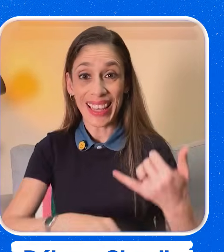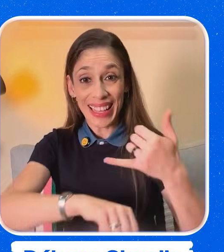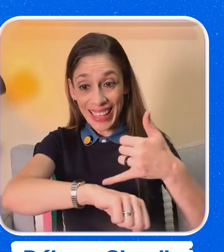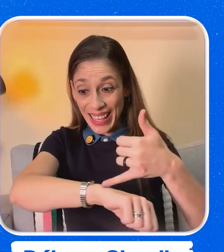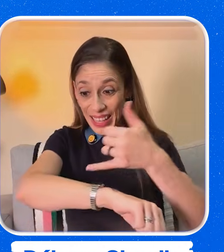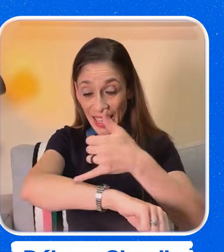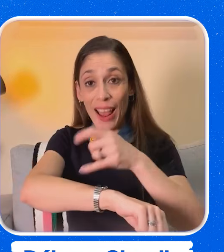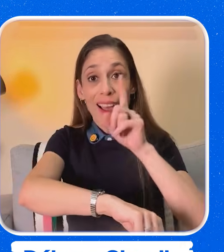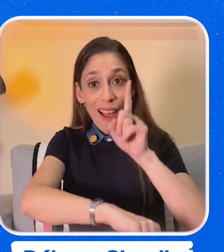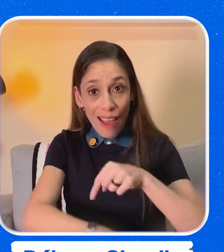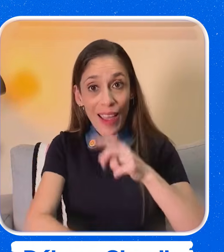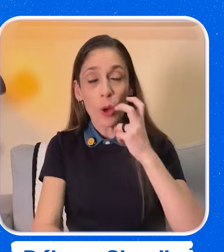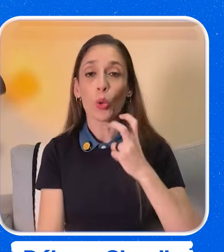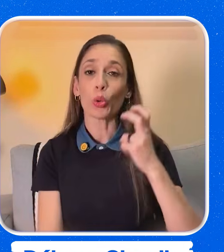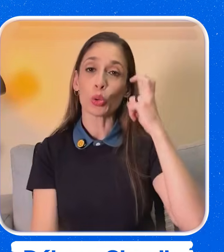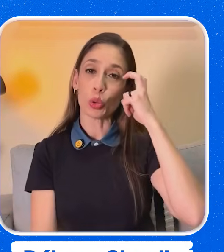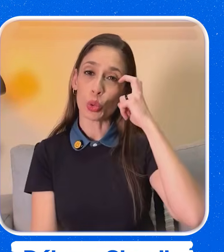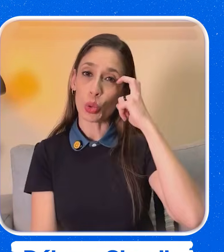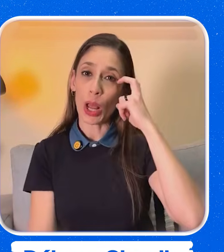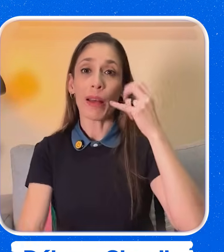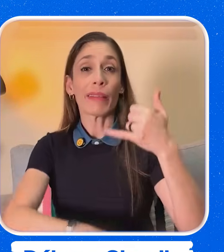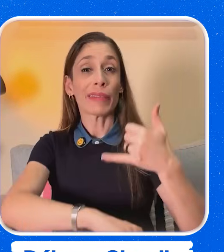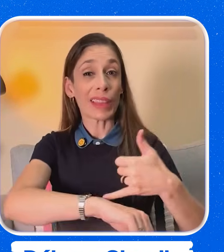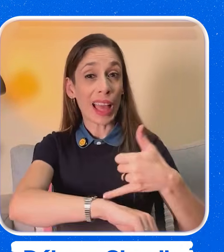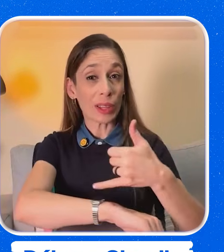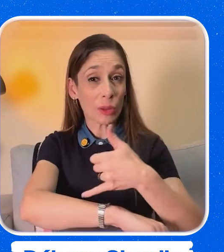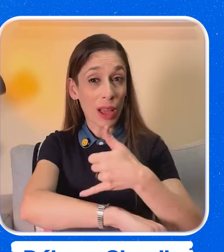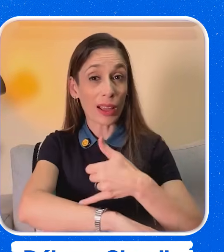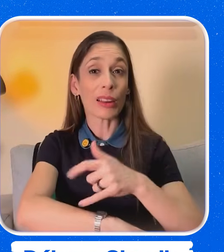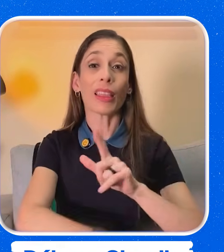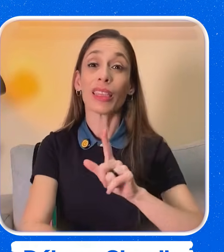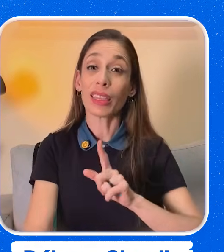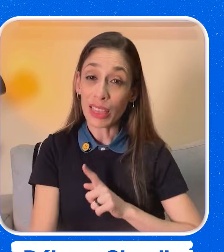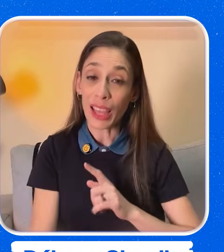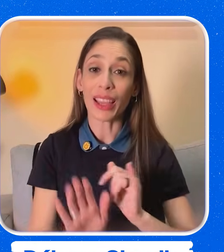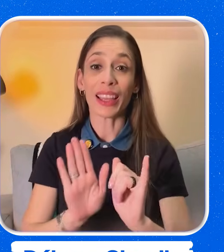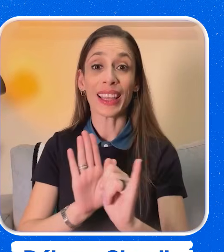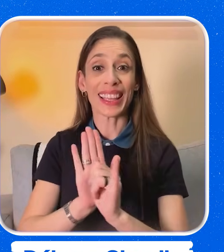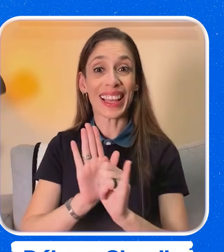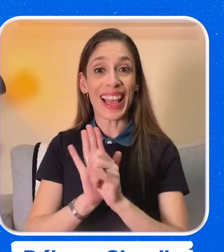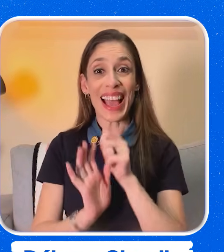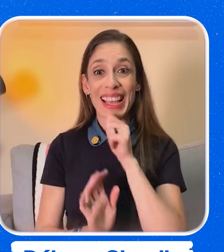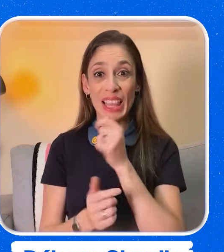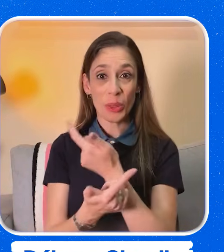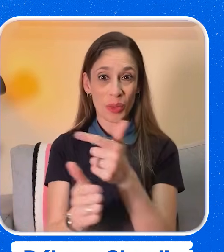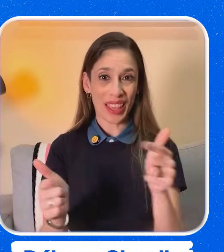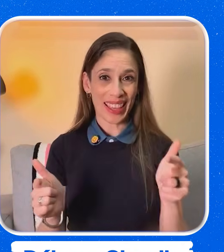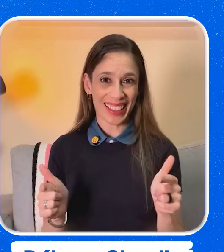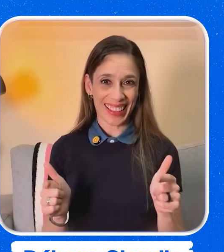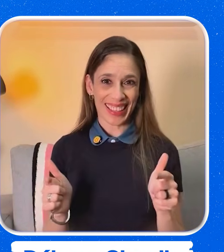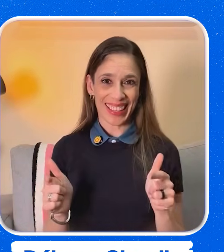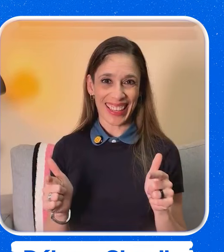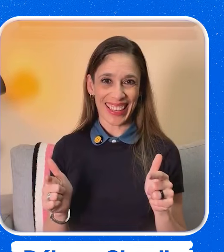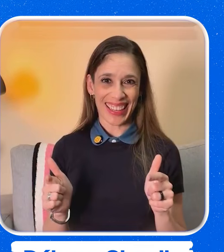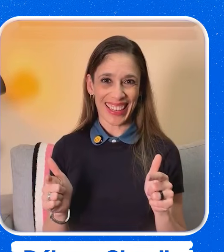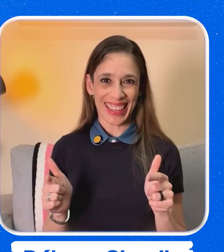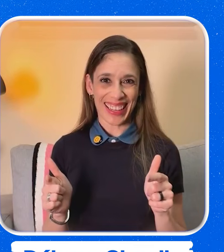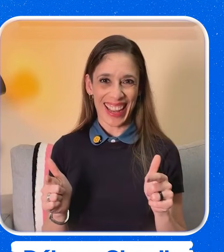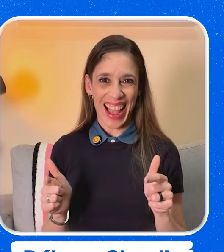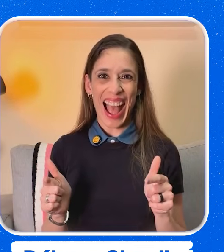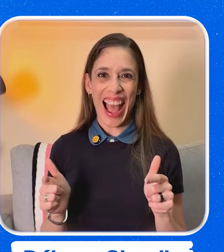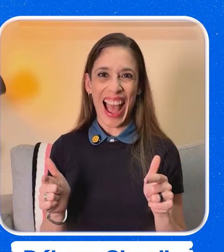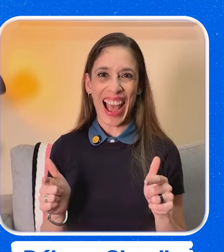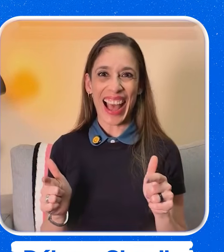identidade. Inclusive, eu preciso fazer a minha em Libras, que eu ainda não tenho. Mas eu quero fazer com um tatuador